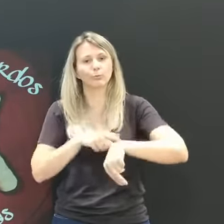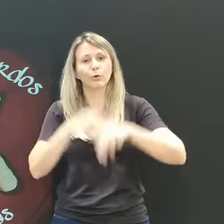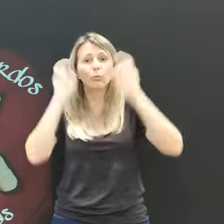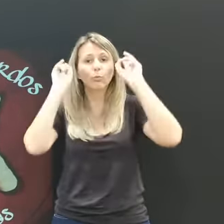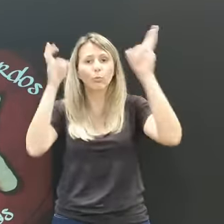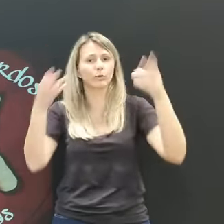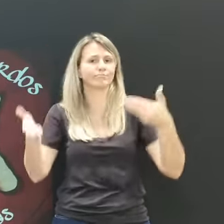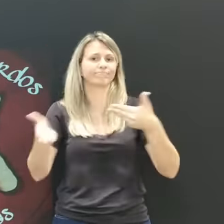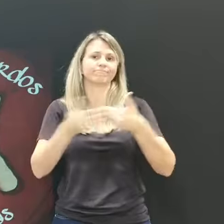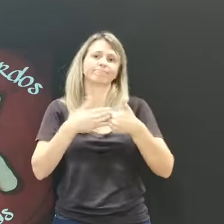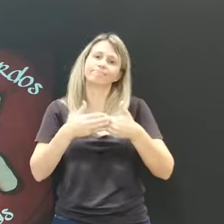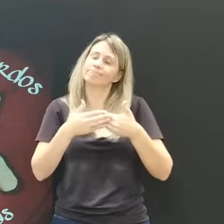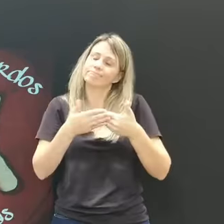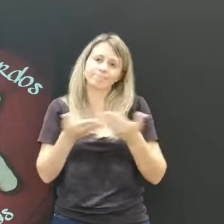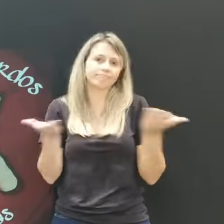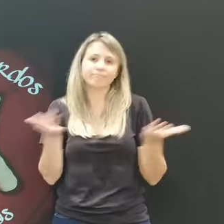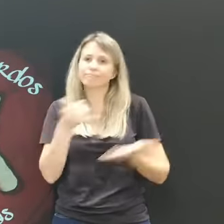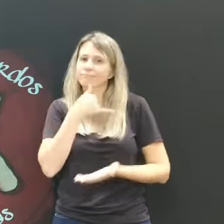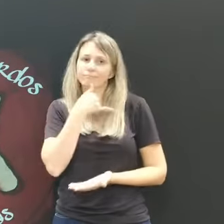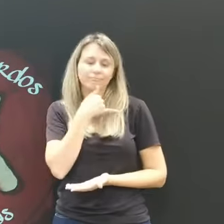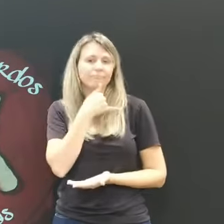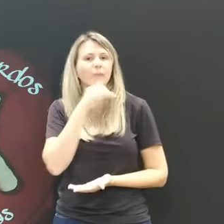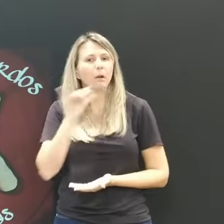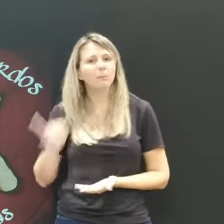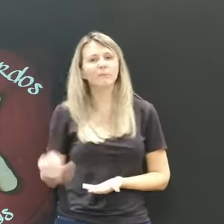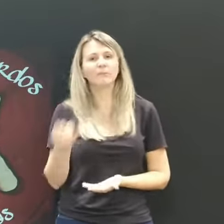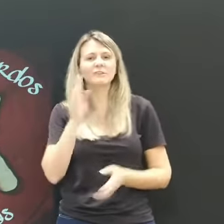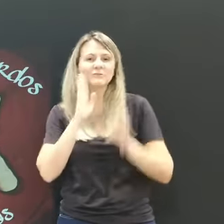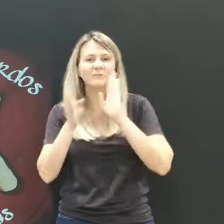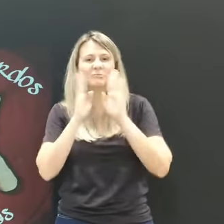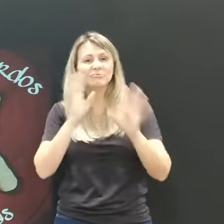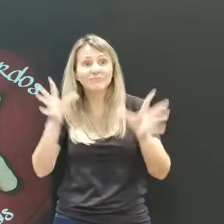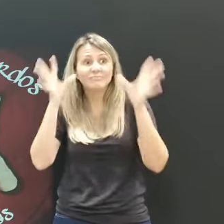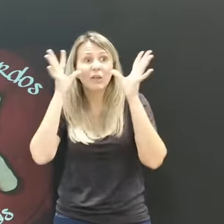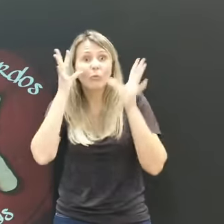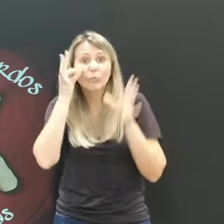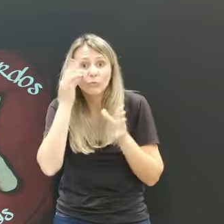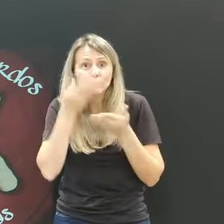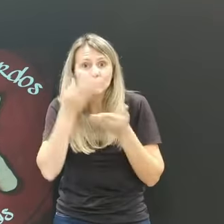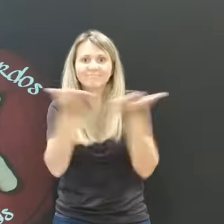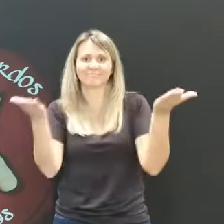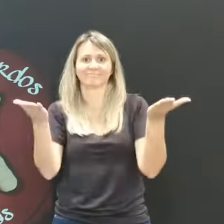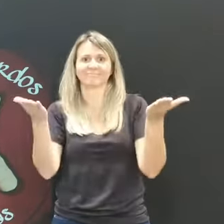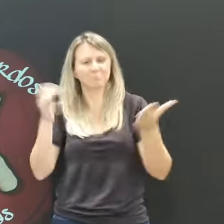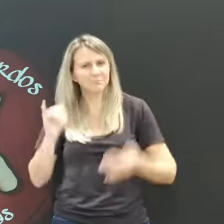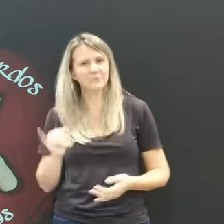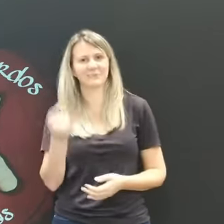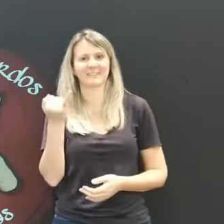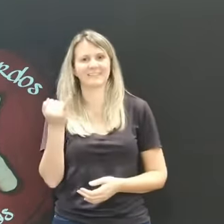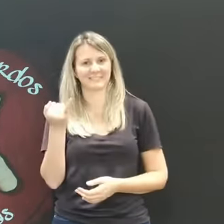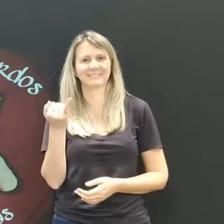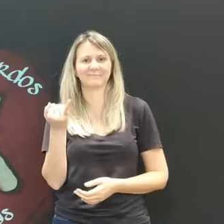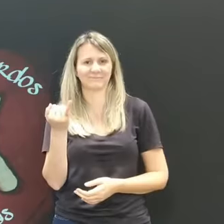horas, com problemas, com tantas dificuldades, com ônibus que estão com horários reduzidos, mas nós devemos aproveitar porque